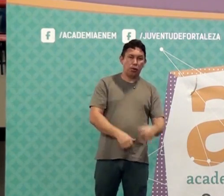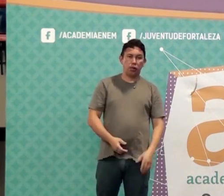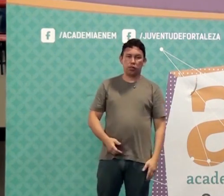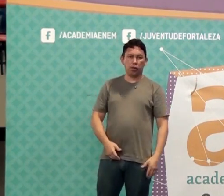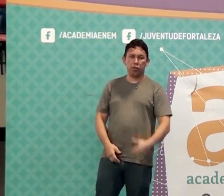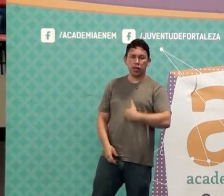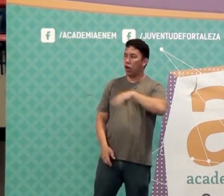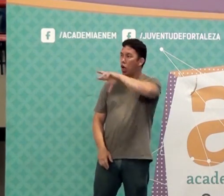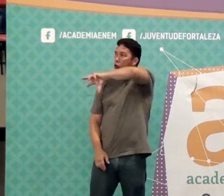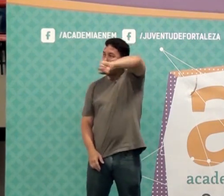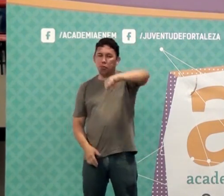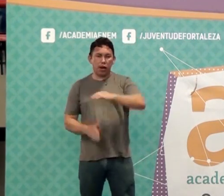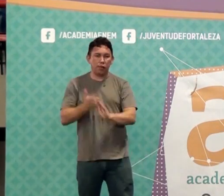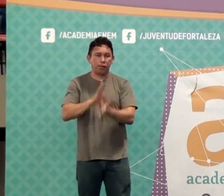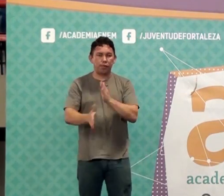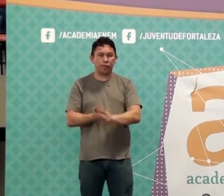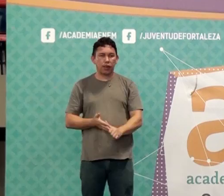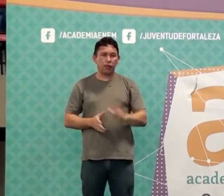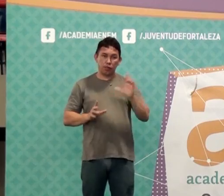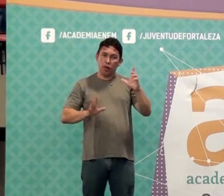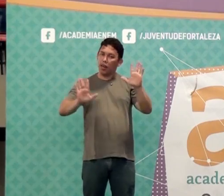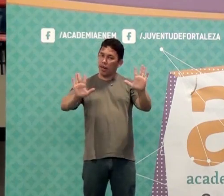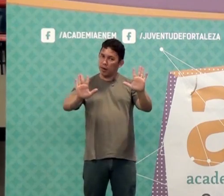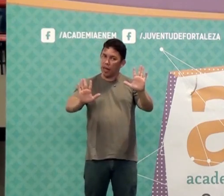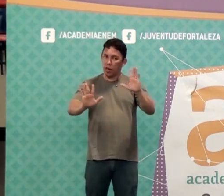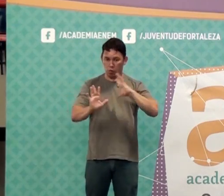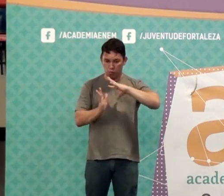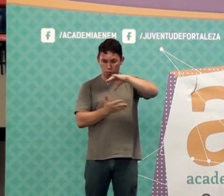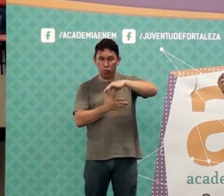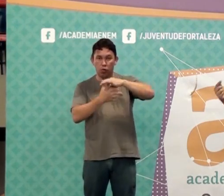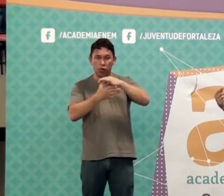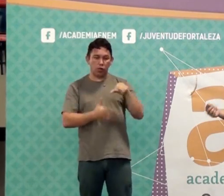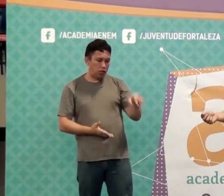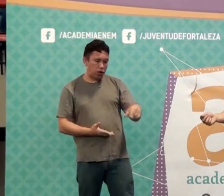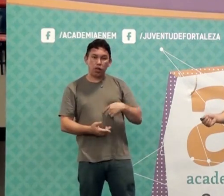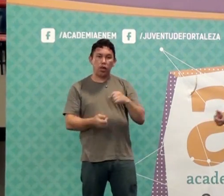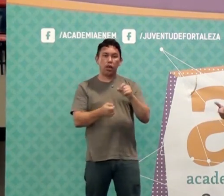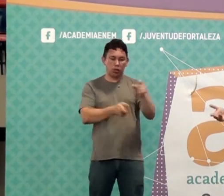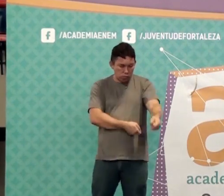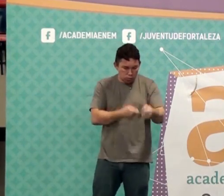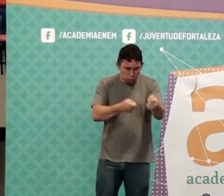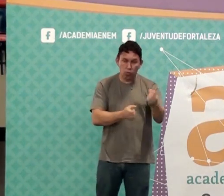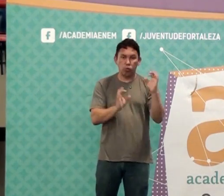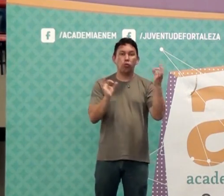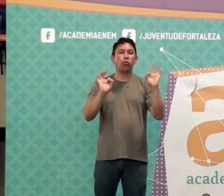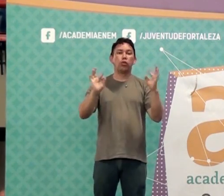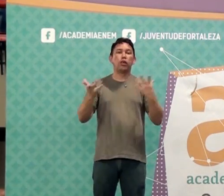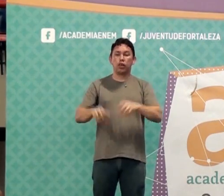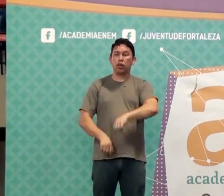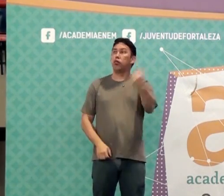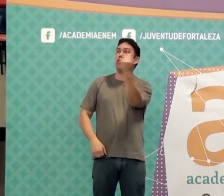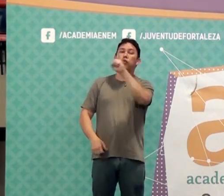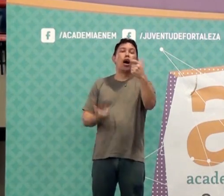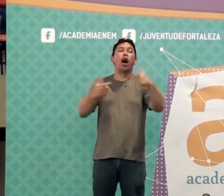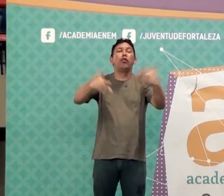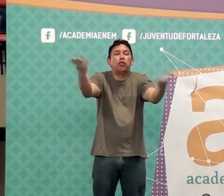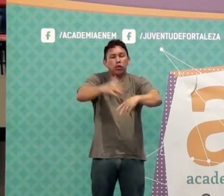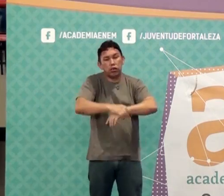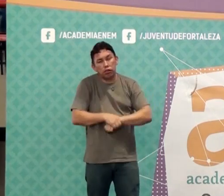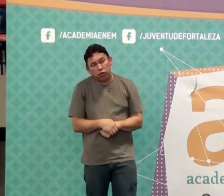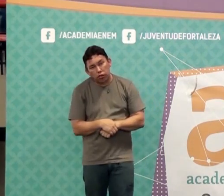serei. Sou filho de pobre, pobre serei. Tá certo? Aqui não é sangue,